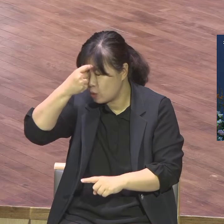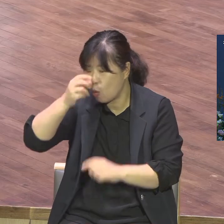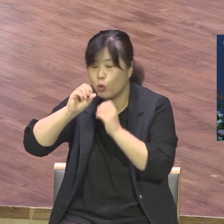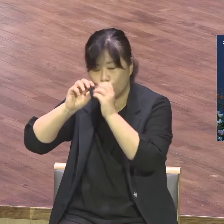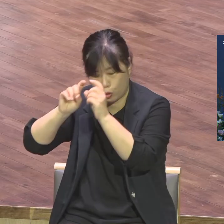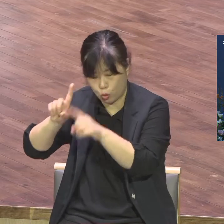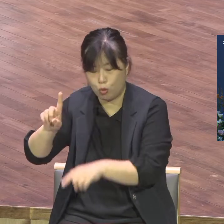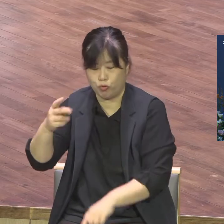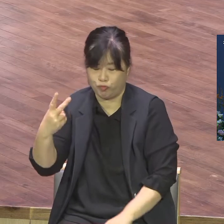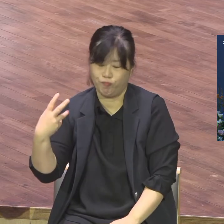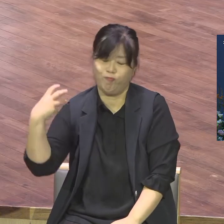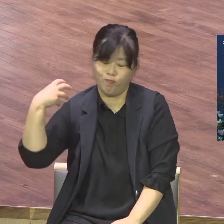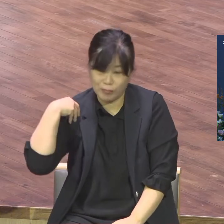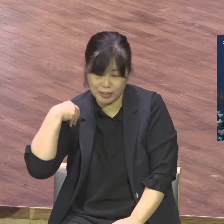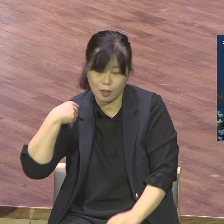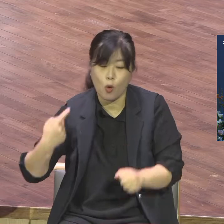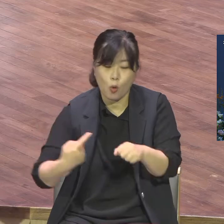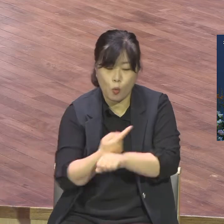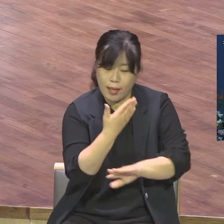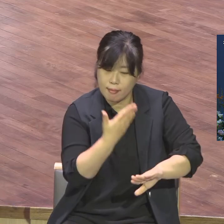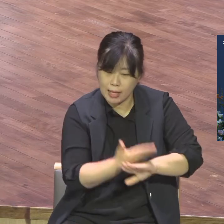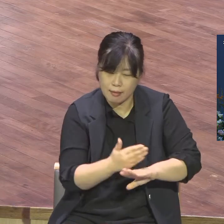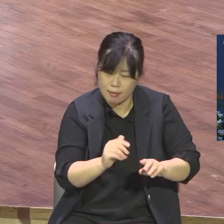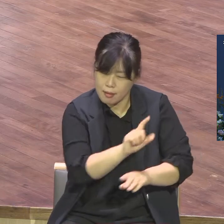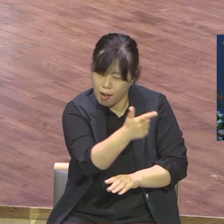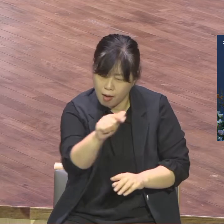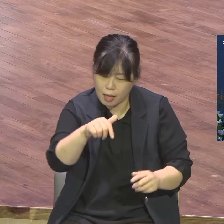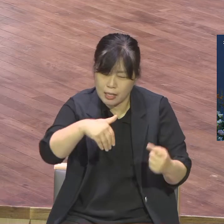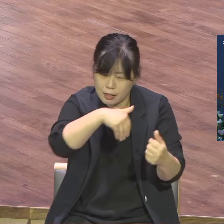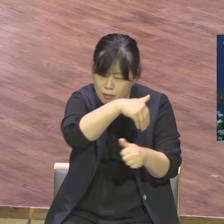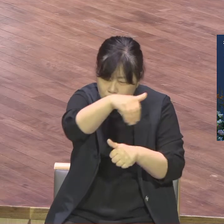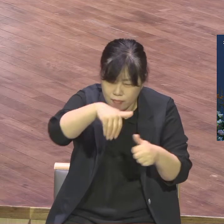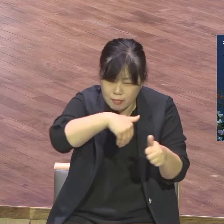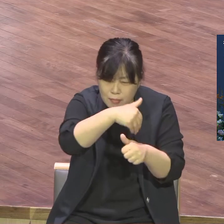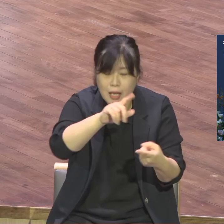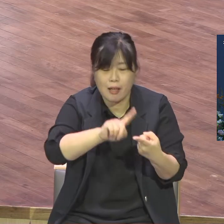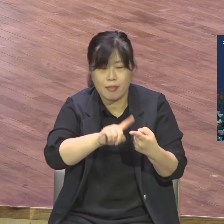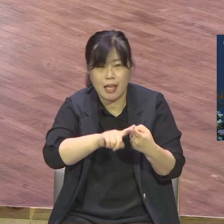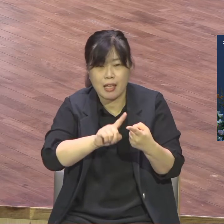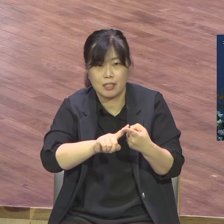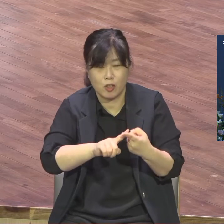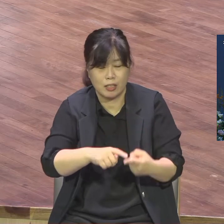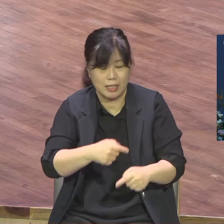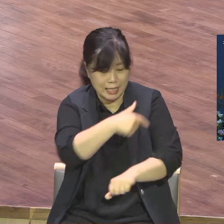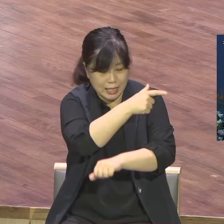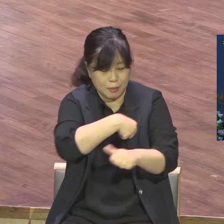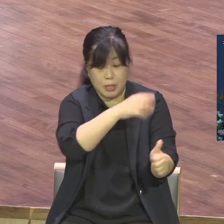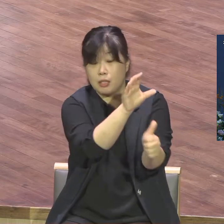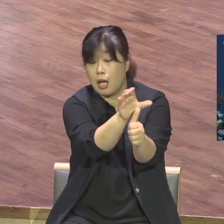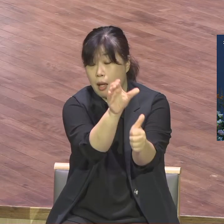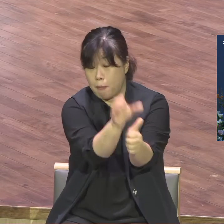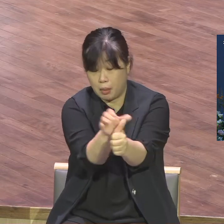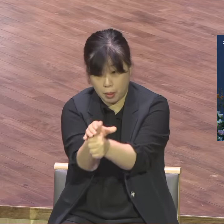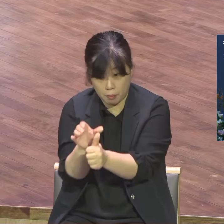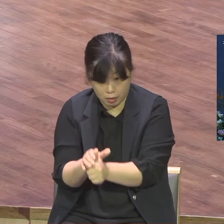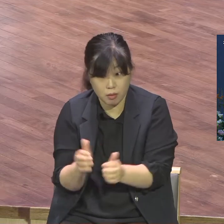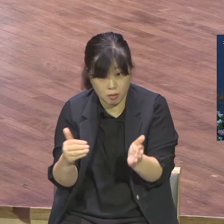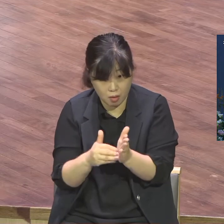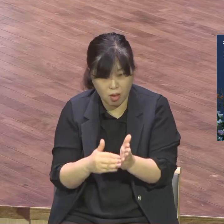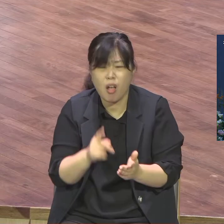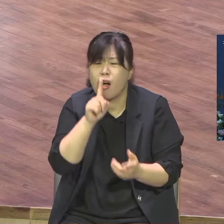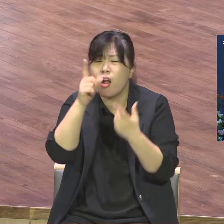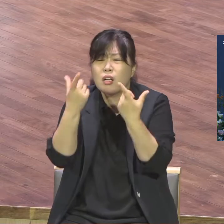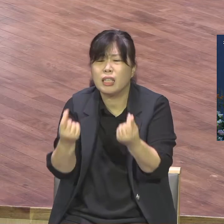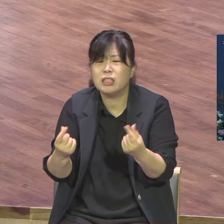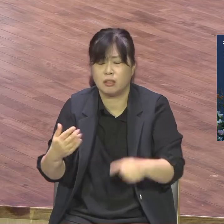혼자서 뭘 다 하겠다 그거 틀린 거예요. 내가 부장이다, 내가 국장이다, 내가 위원장이다, 혼자서 다 할 수 없는